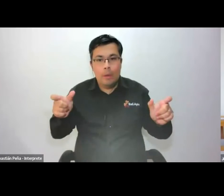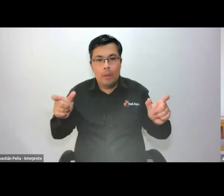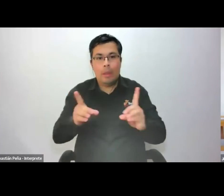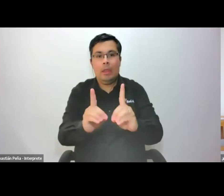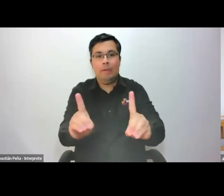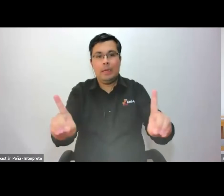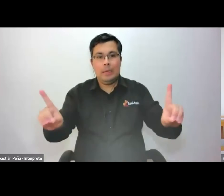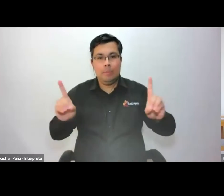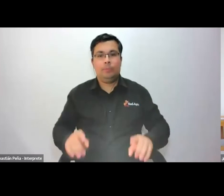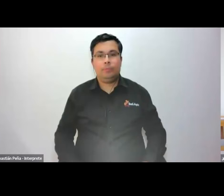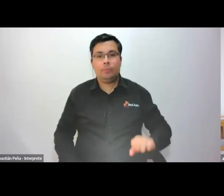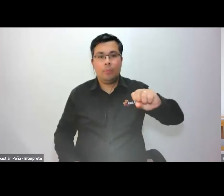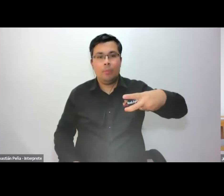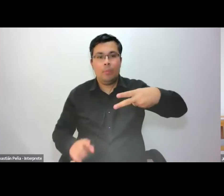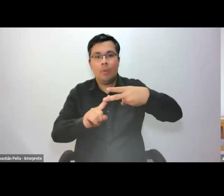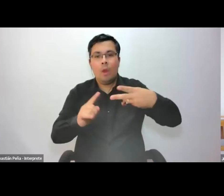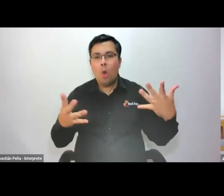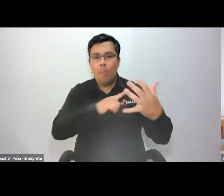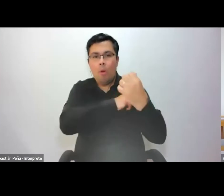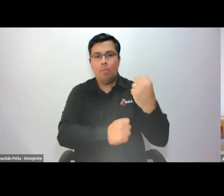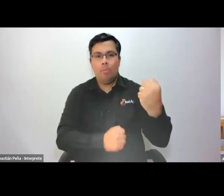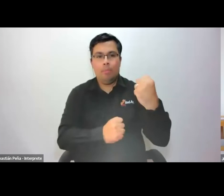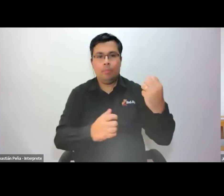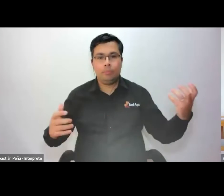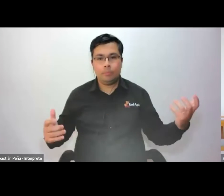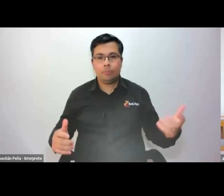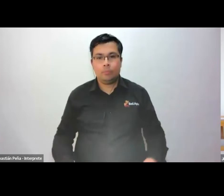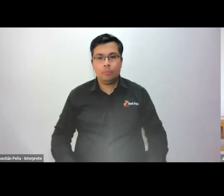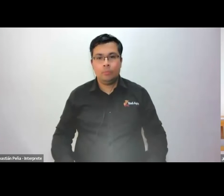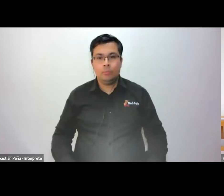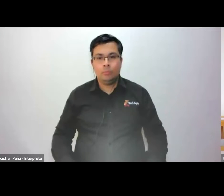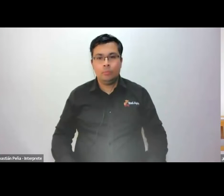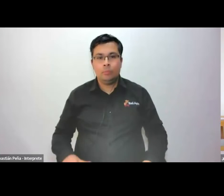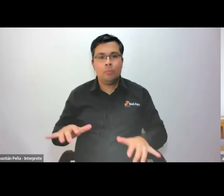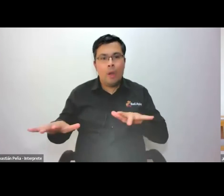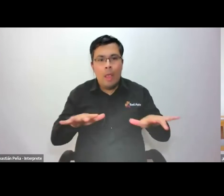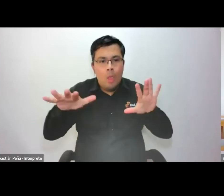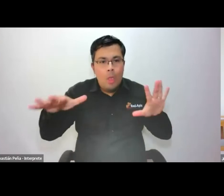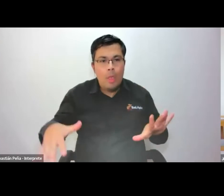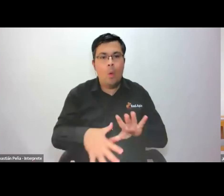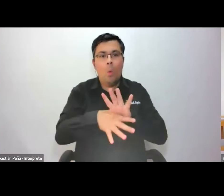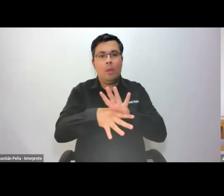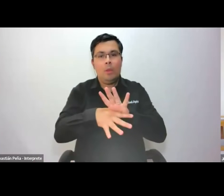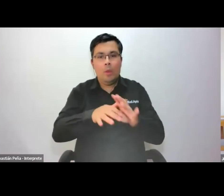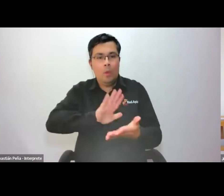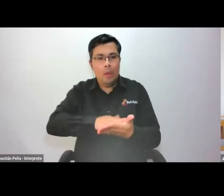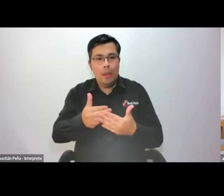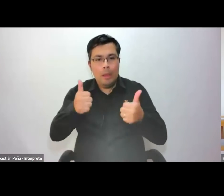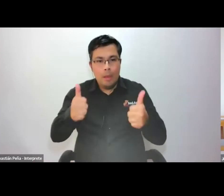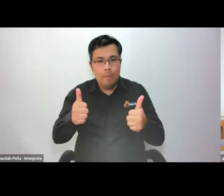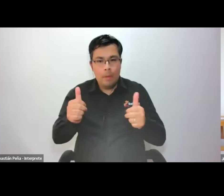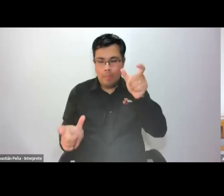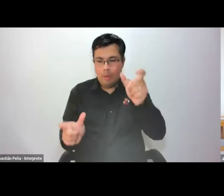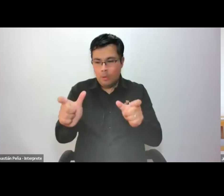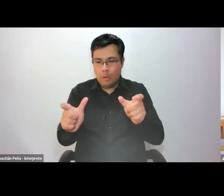Segundo, cómo también potenciamos acciones de encuentro, de bienestar entre pares y de toda la comunidad educativa. Sabemos que